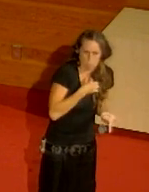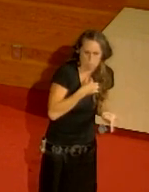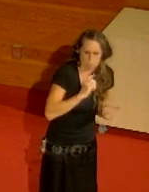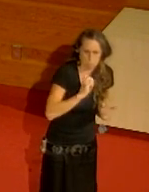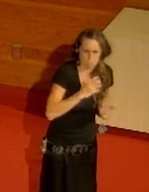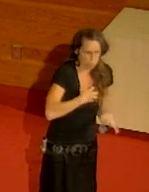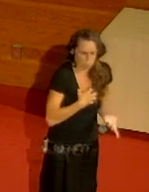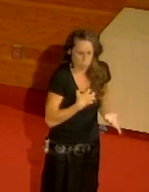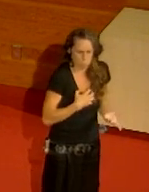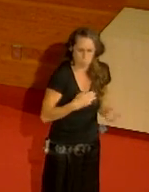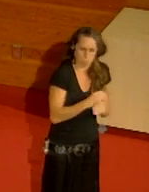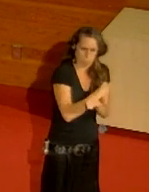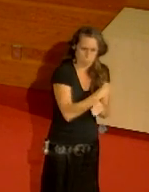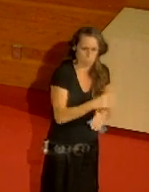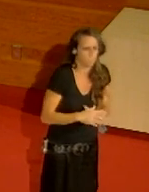particular